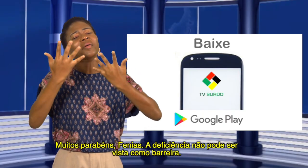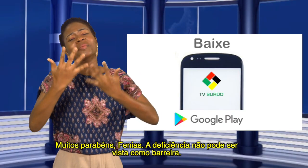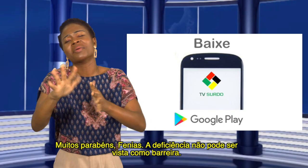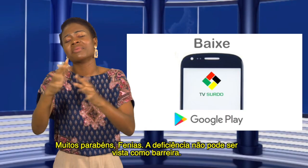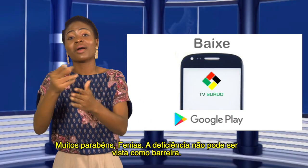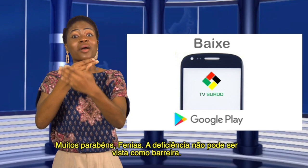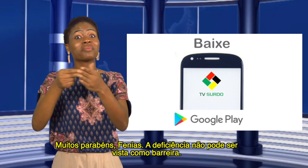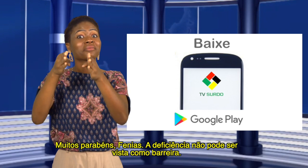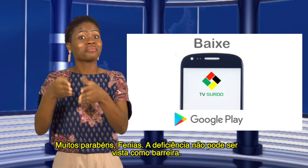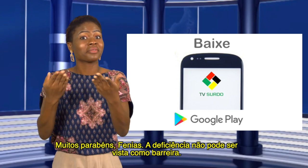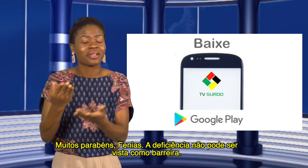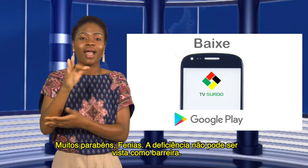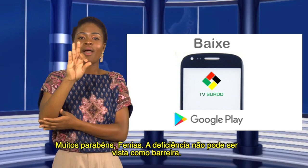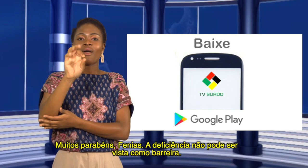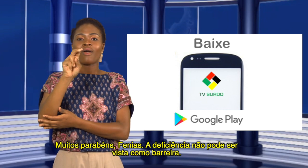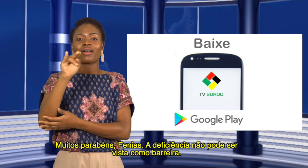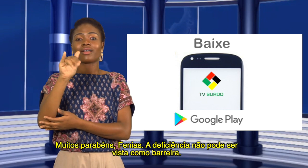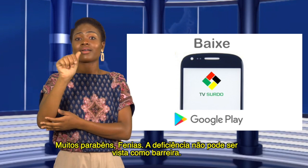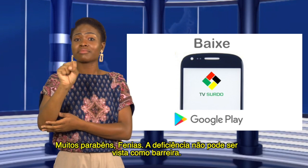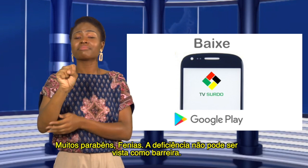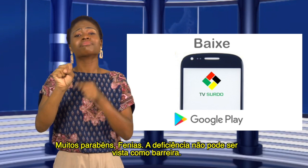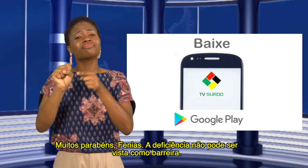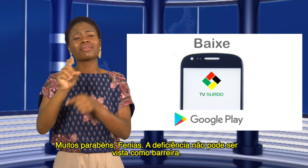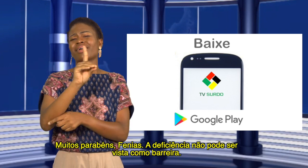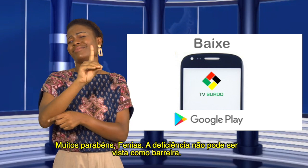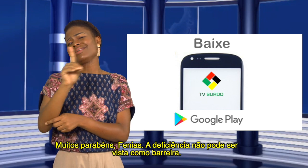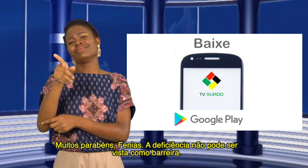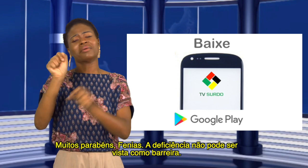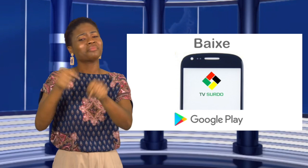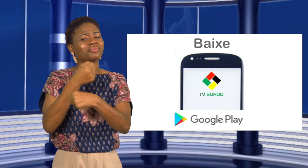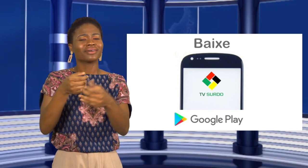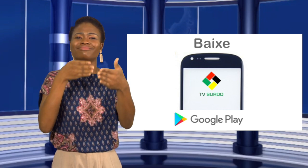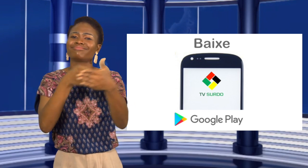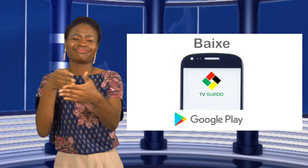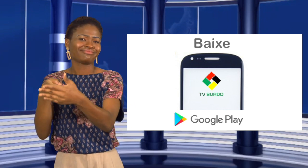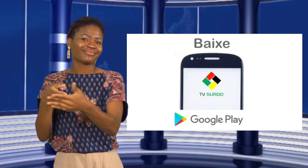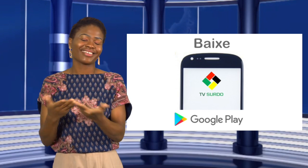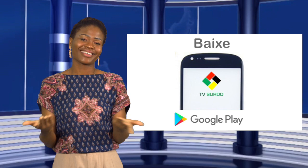Muitos parabéns, Fanias. A deficiência não pode ser vista como uma barreira.